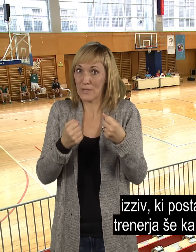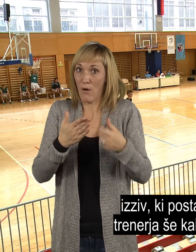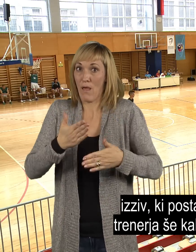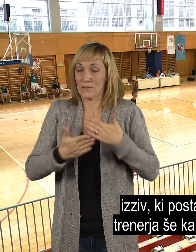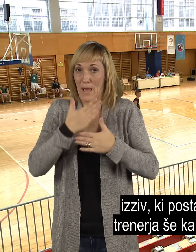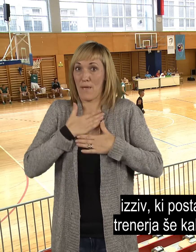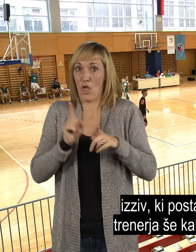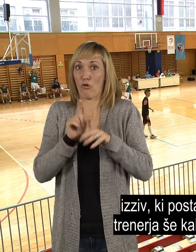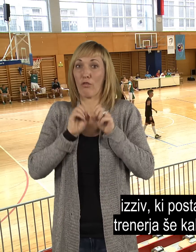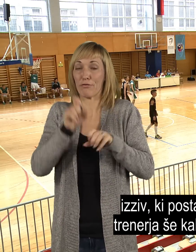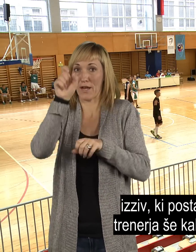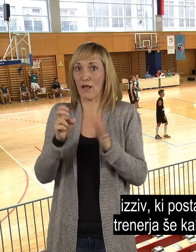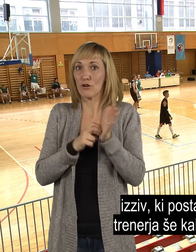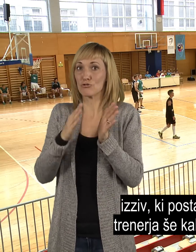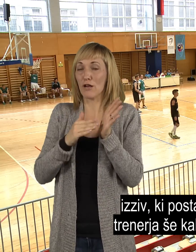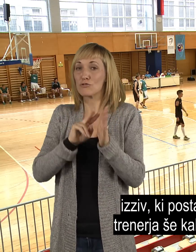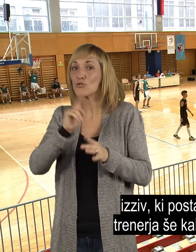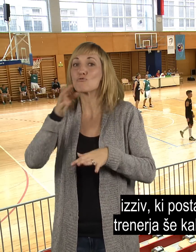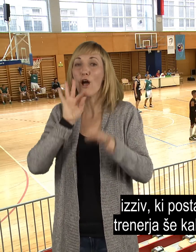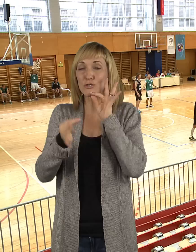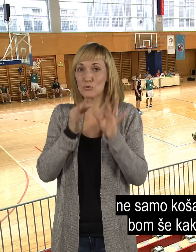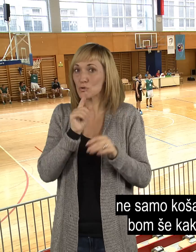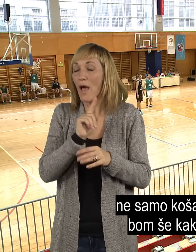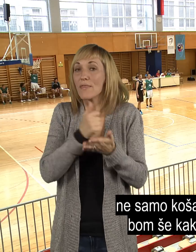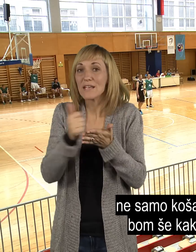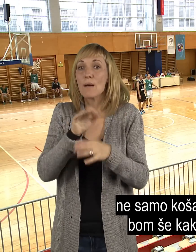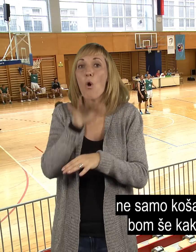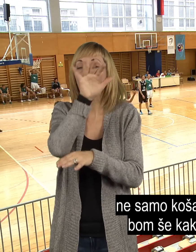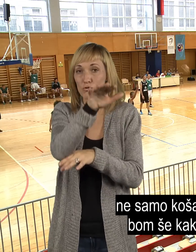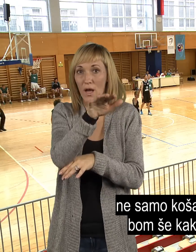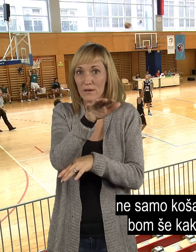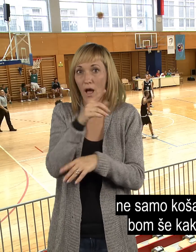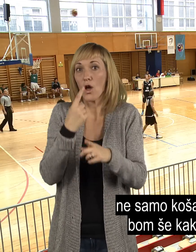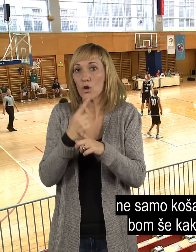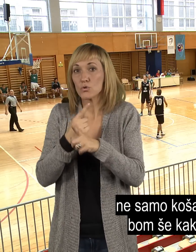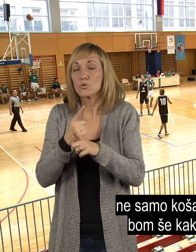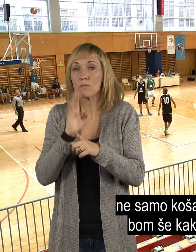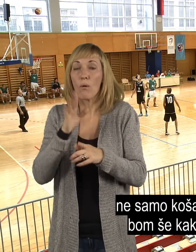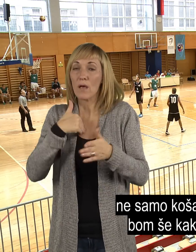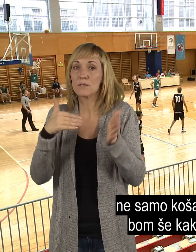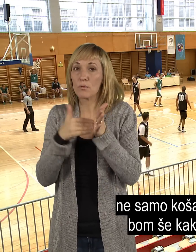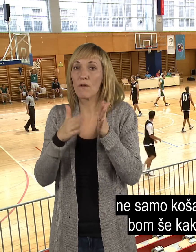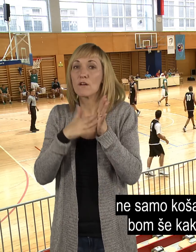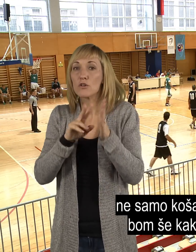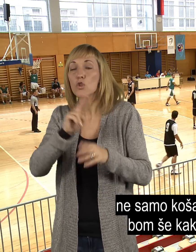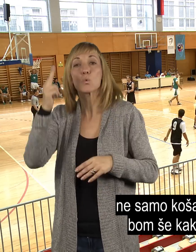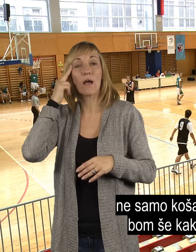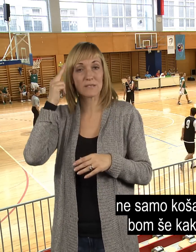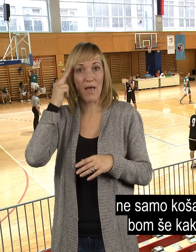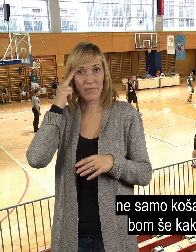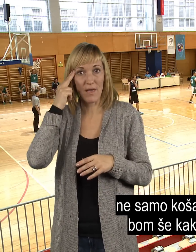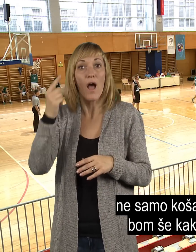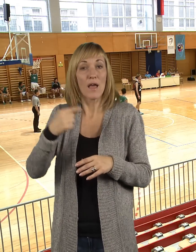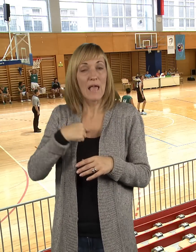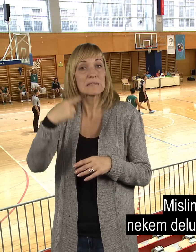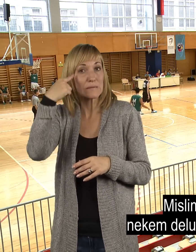mene kot trenerja še kakšno drugo izkušnjo, ne samo košarkarsko. Potreboval bom še kakšna druga